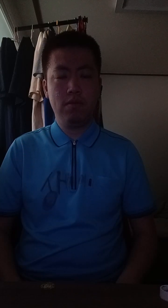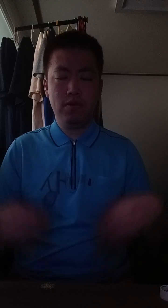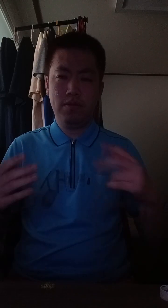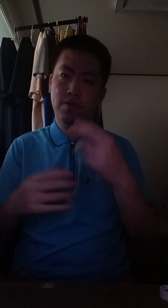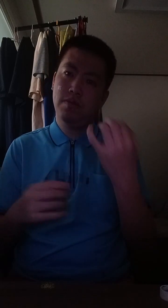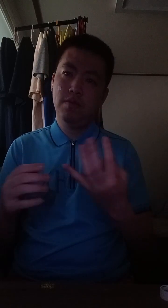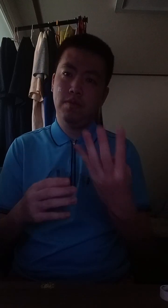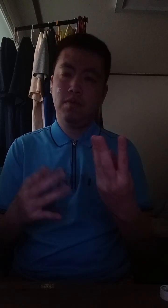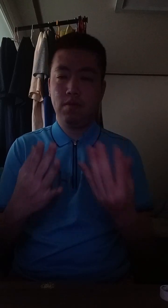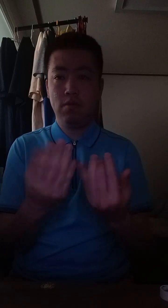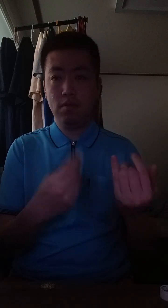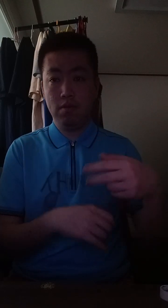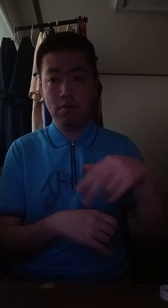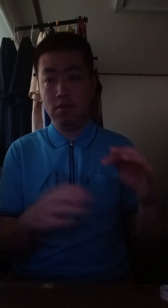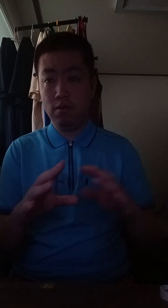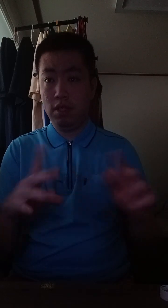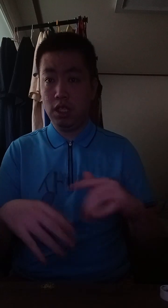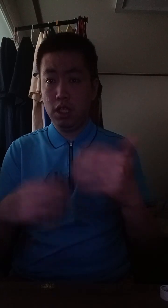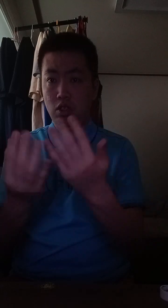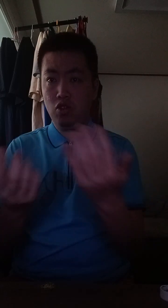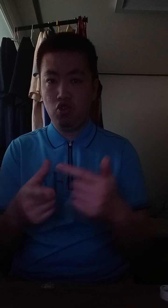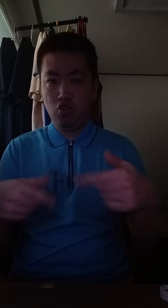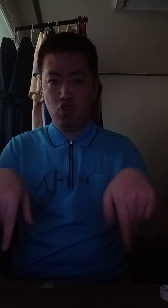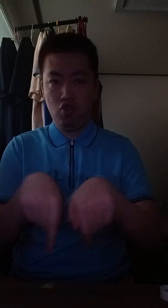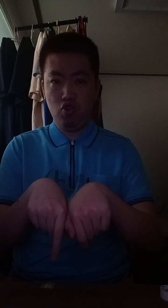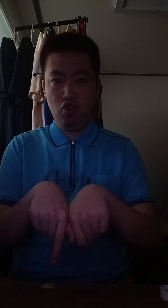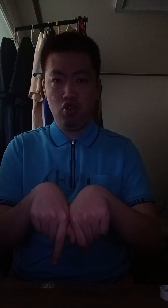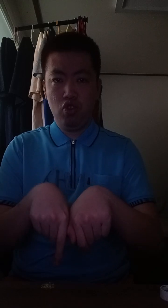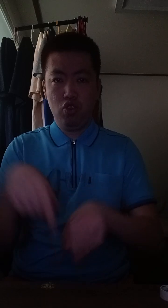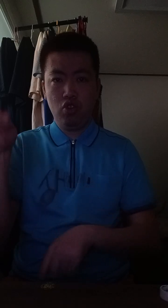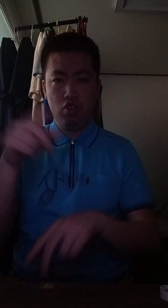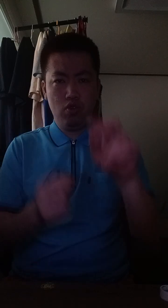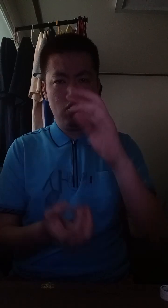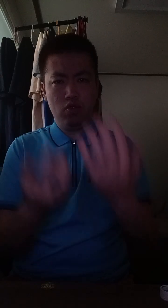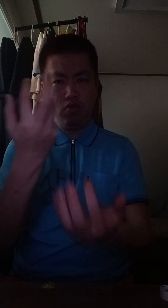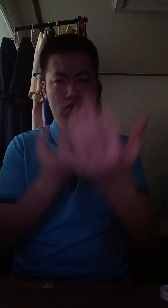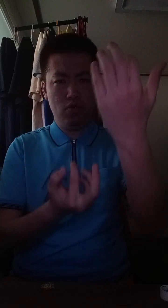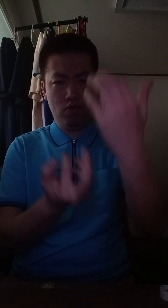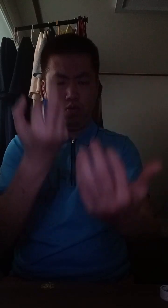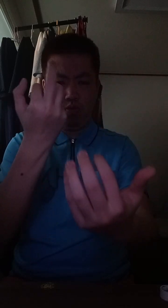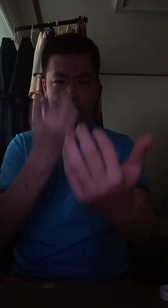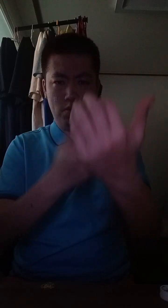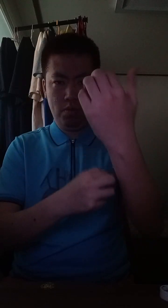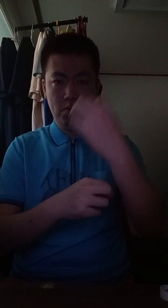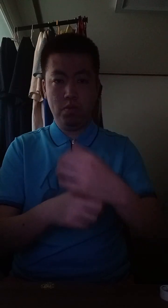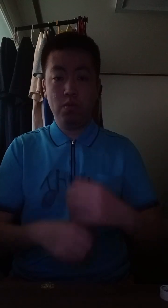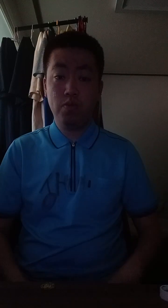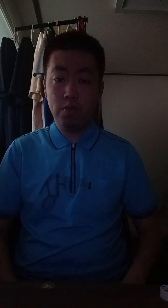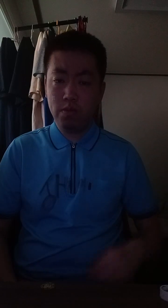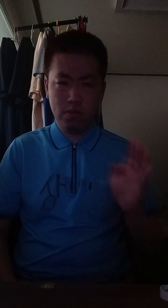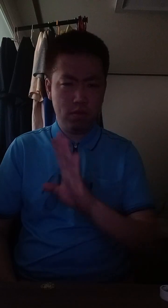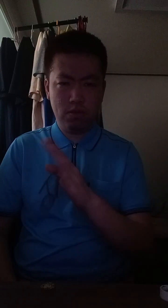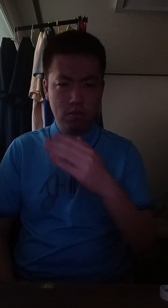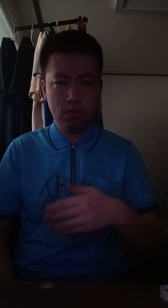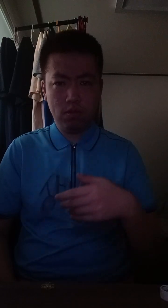새벽 4시 10분쯤 서울 은평구의 한 다세대 주택 앞에 서 있던 승용차에서 불이 났습니다. 다친 사람은 없었지만 주민 10여